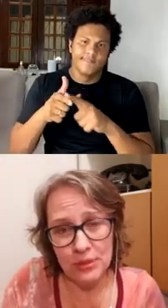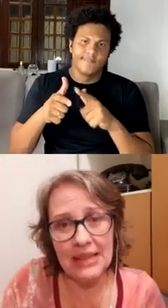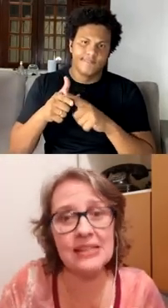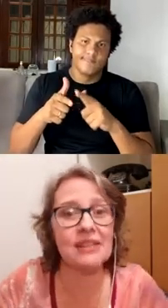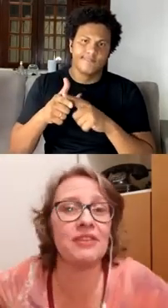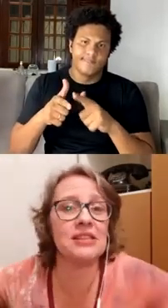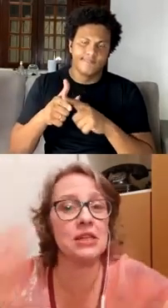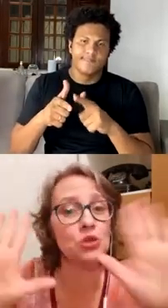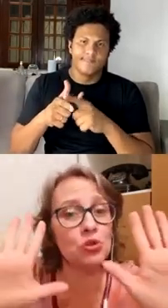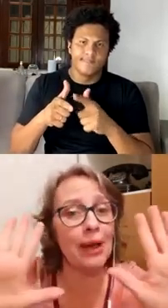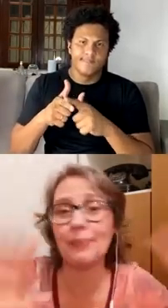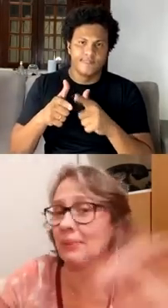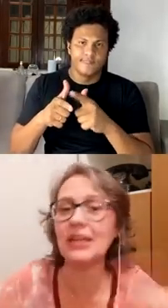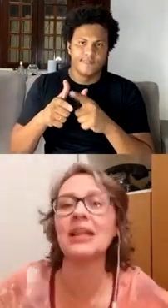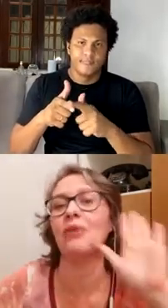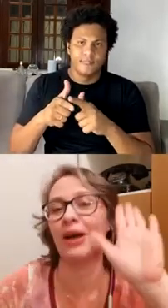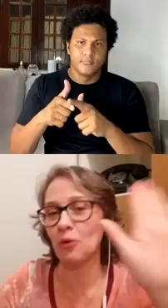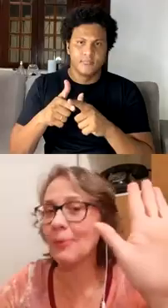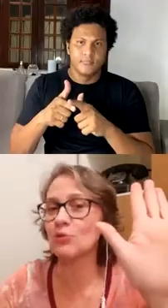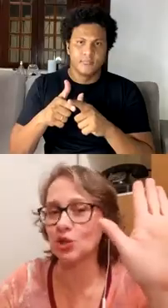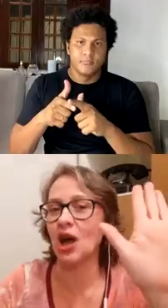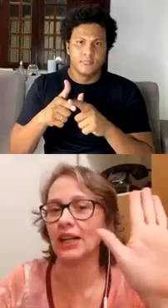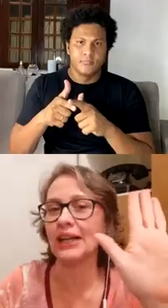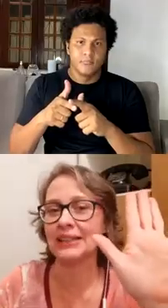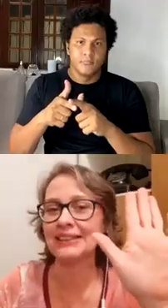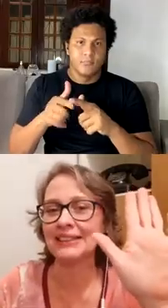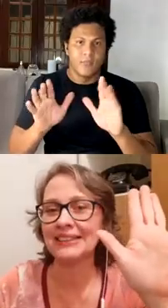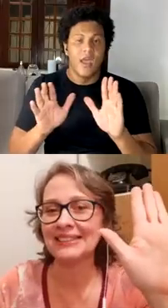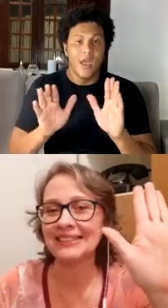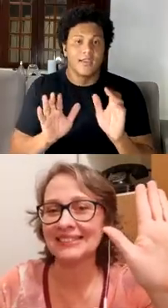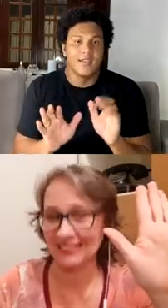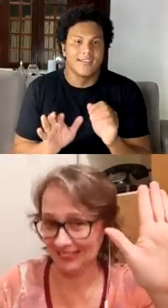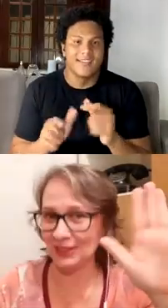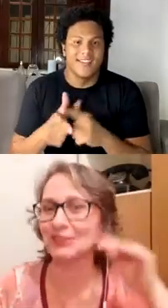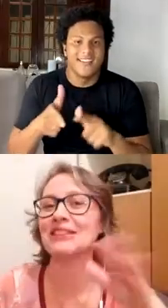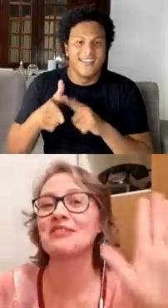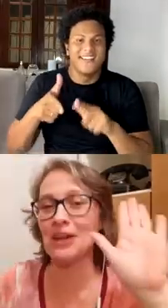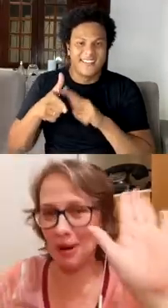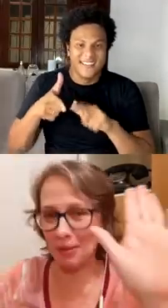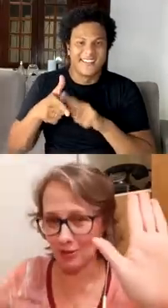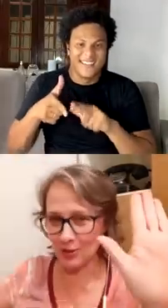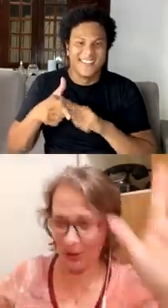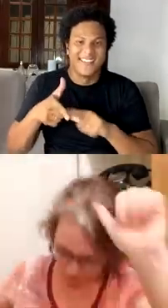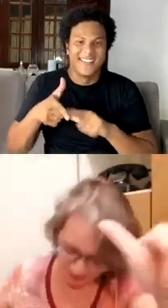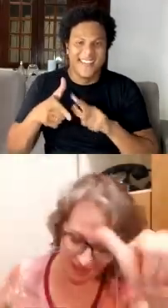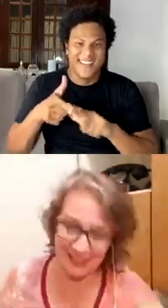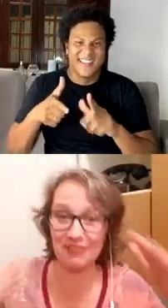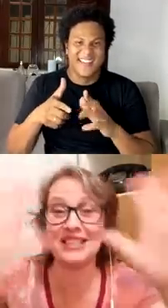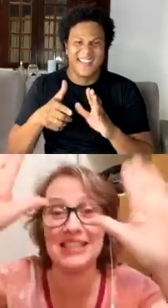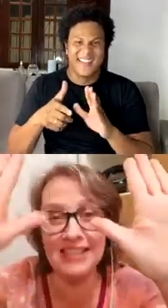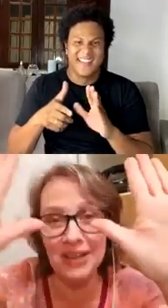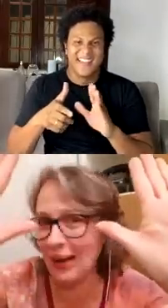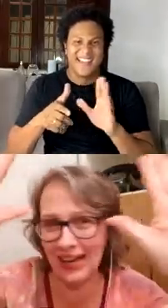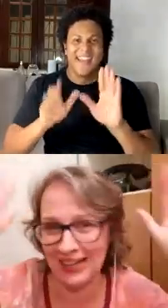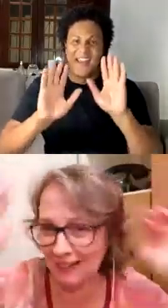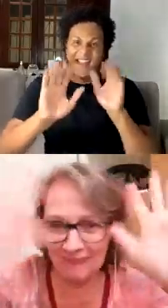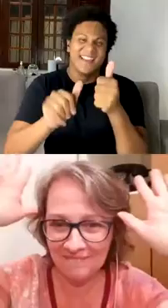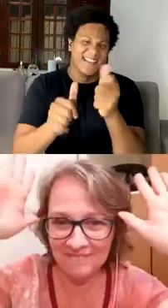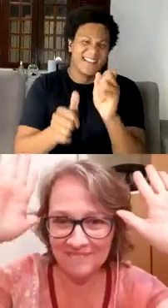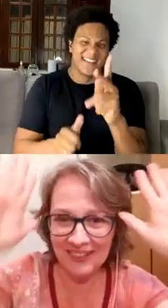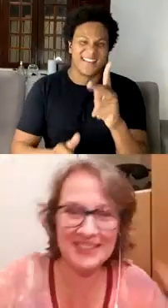Para o sexo, você fez isso? É para mim? Não. É uma mão só, né? Quando você fizer uma mão só. Tá, você fez assim, eu